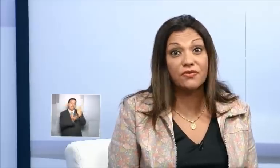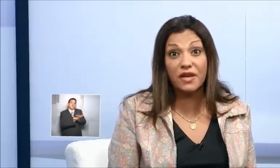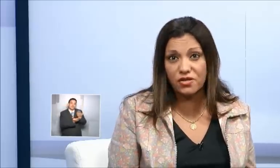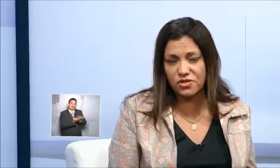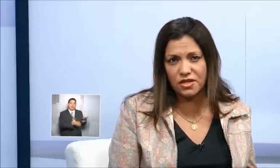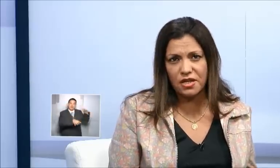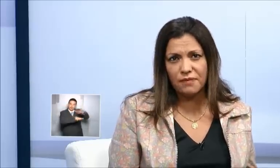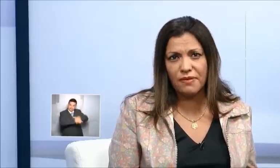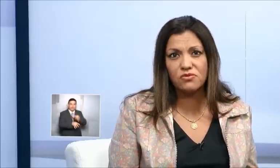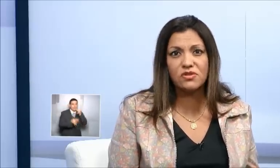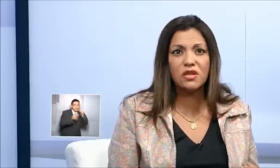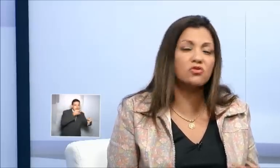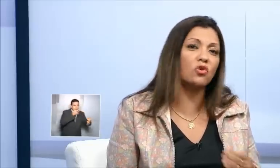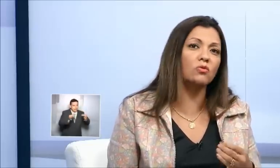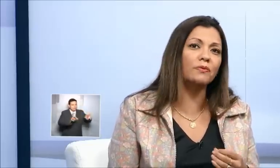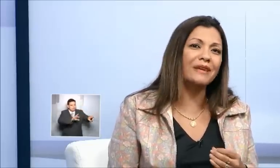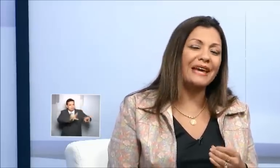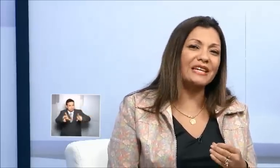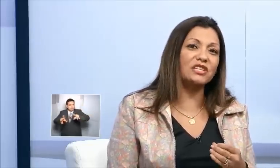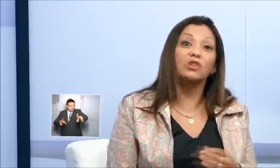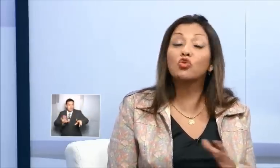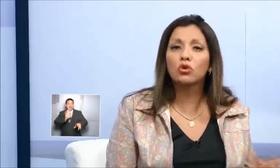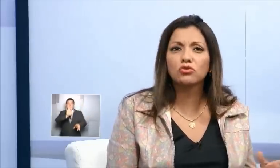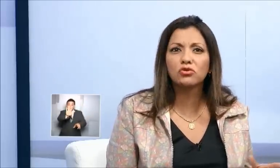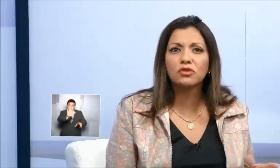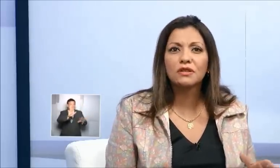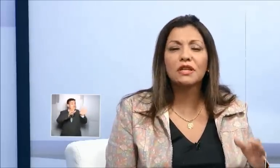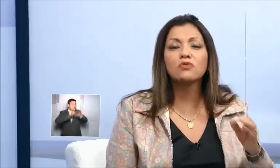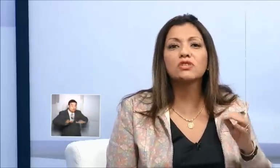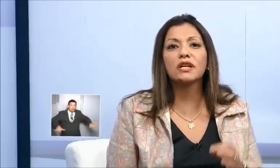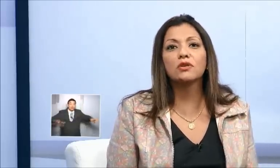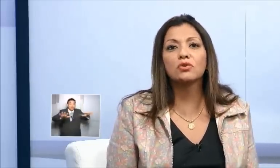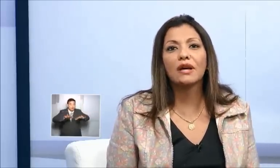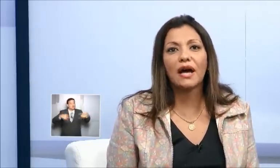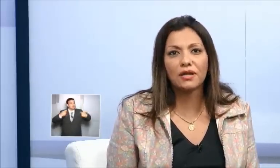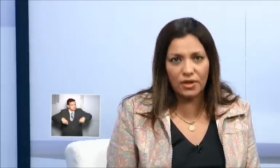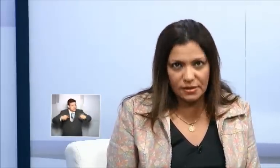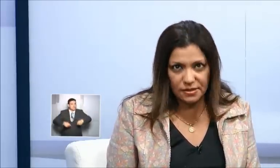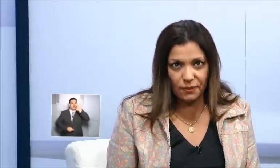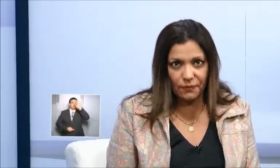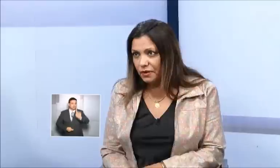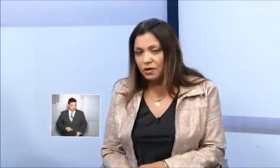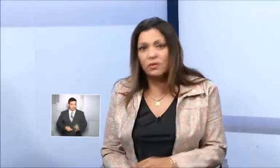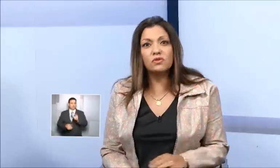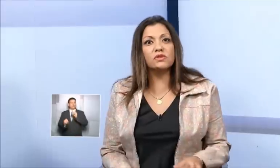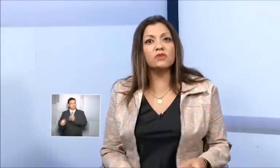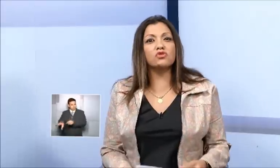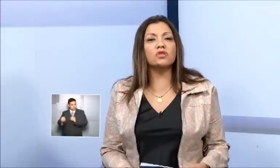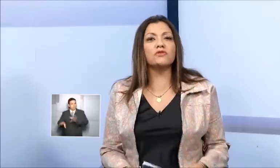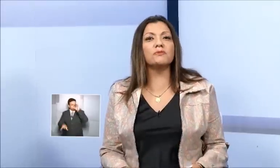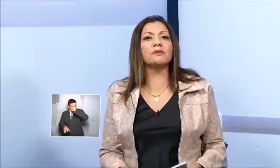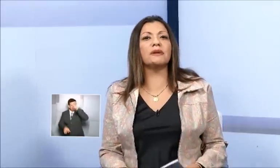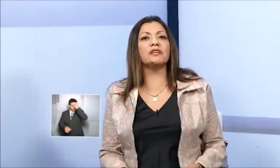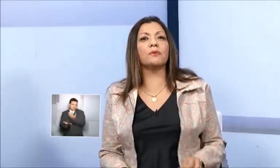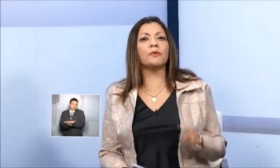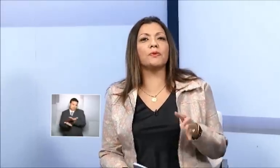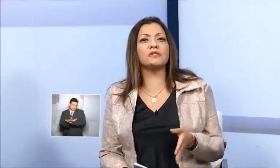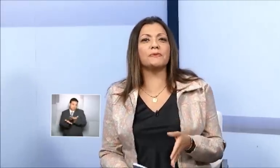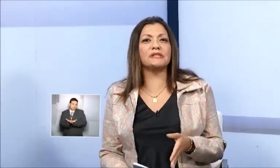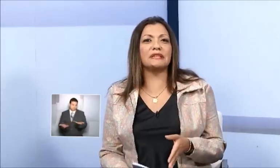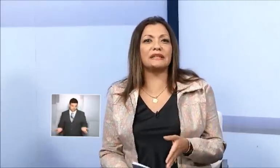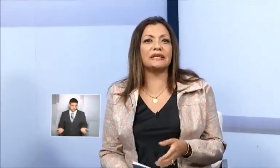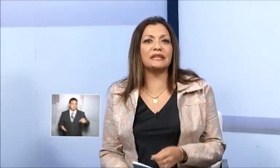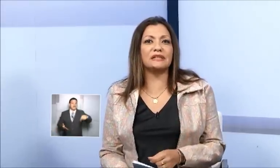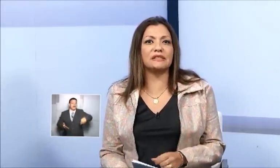se divergem, mas o senso comum é de que todos têm o direito à educação. No Em Discussão de hoje, vamos debater uma